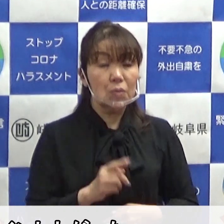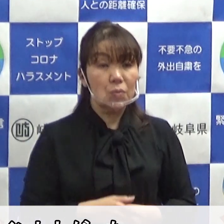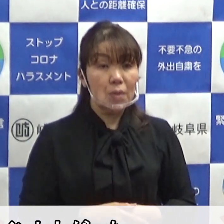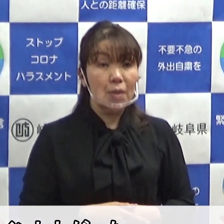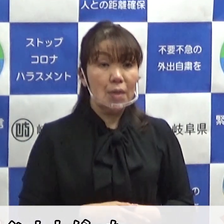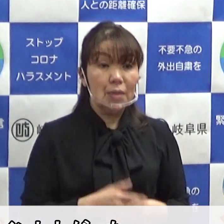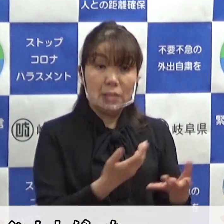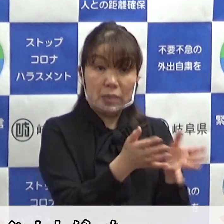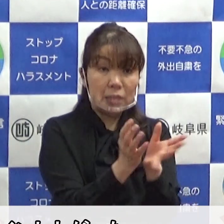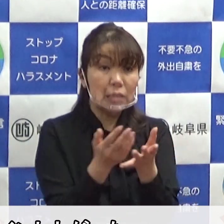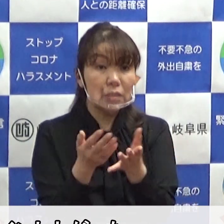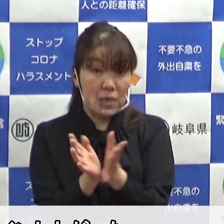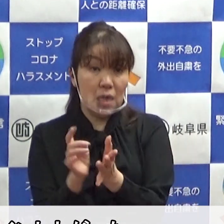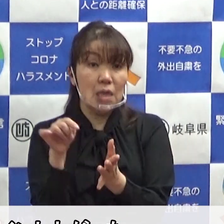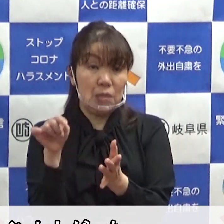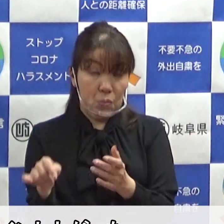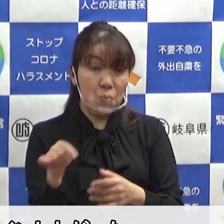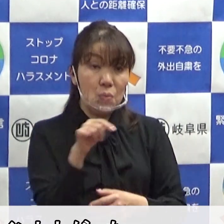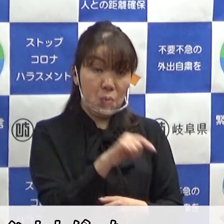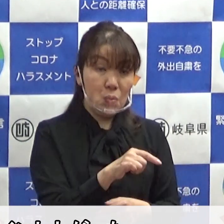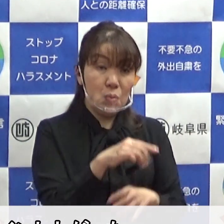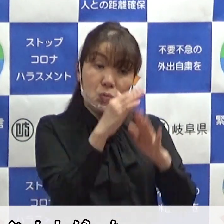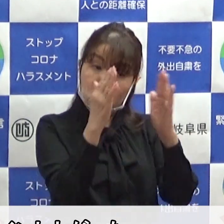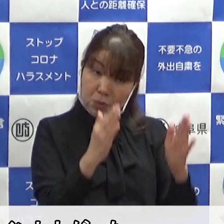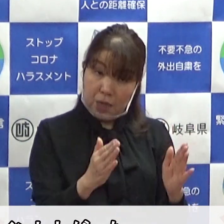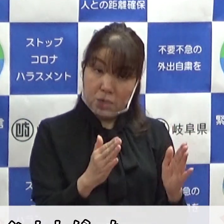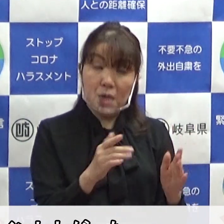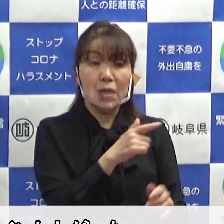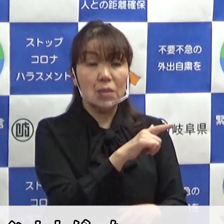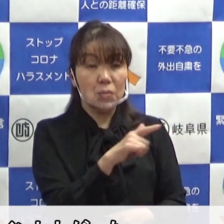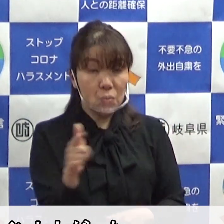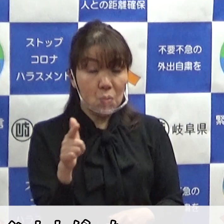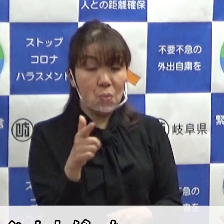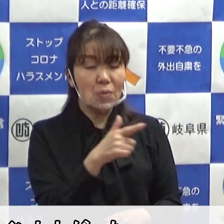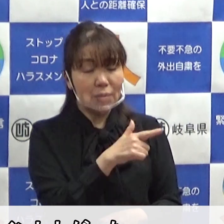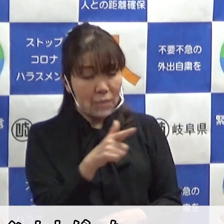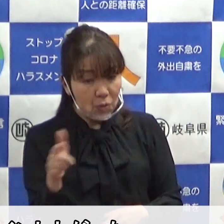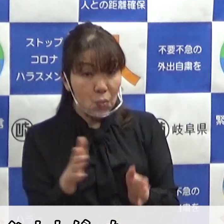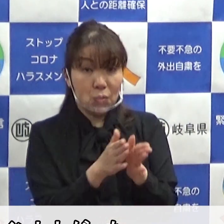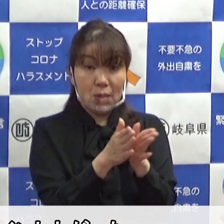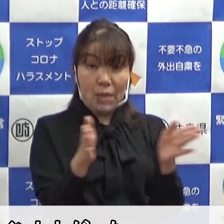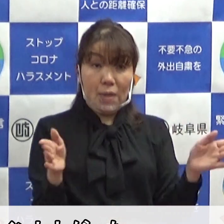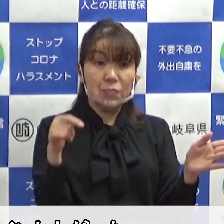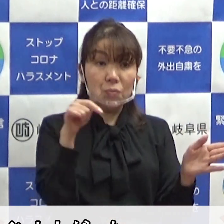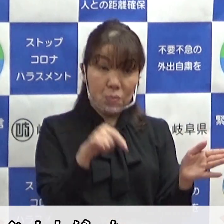まあ、陣営の姿形とかですね、まあ、いろんな角度から皆さん